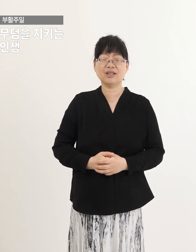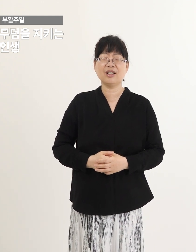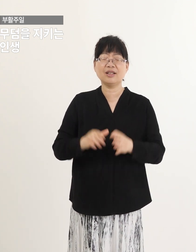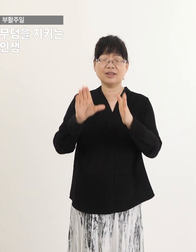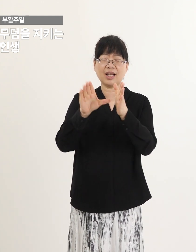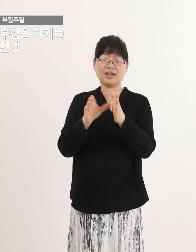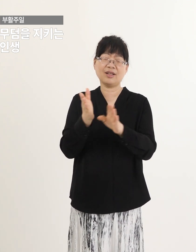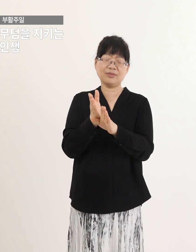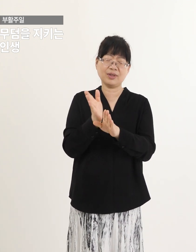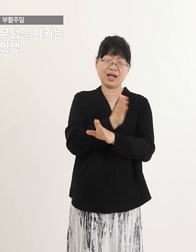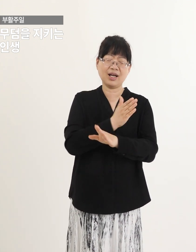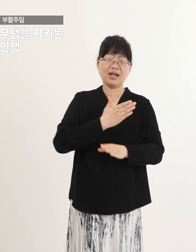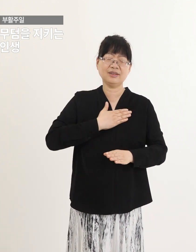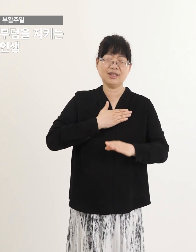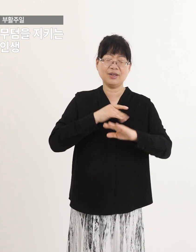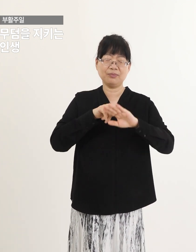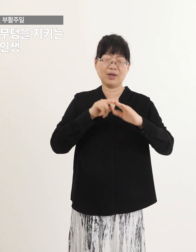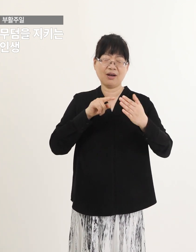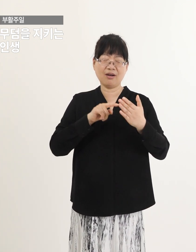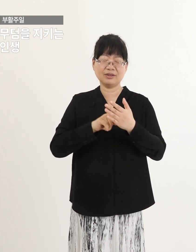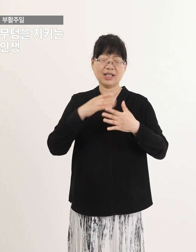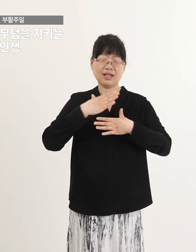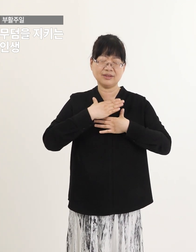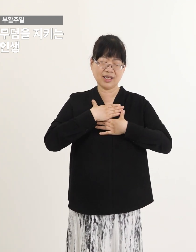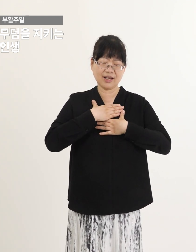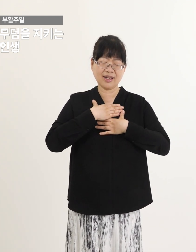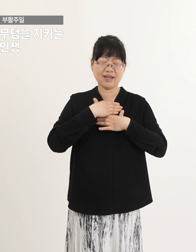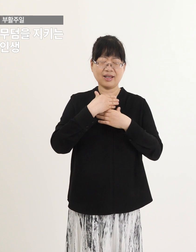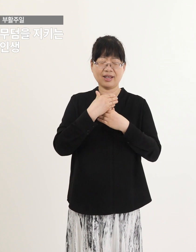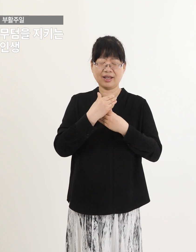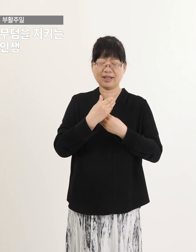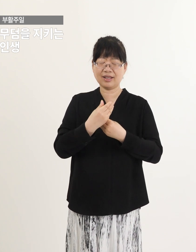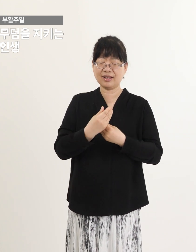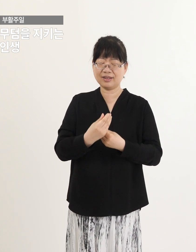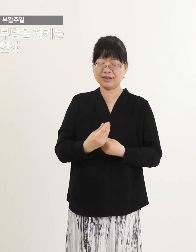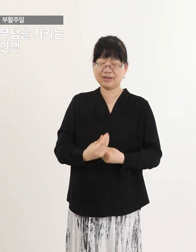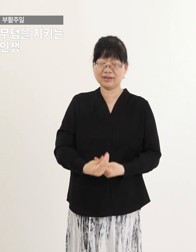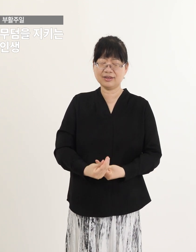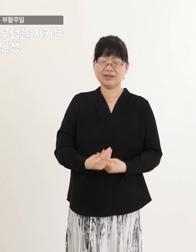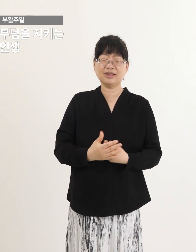비로소 나의 마음 편하네.